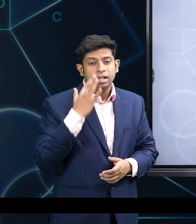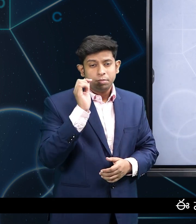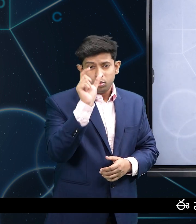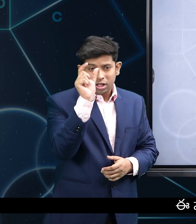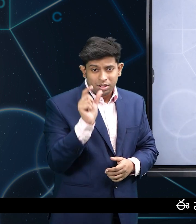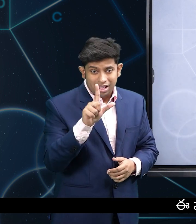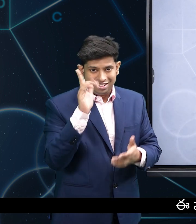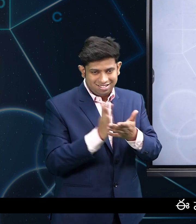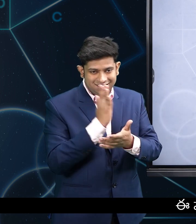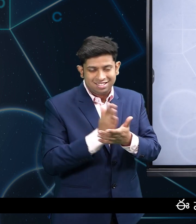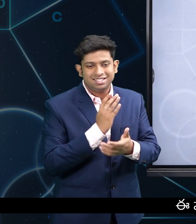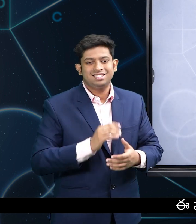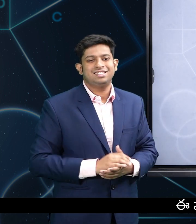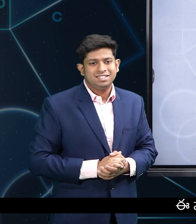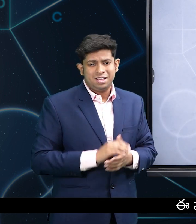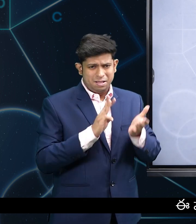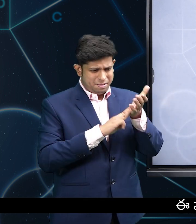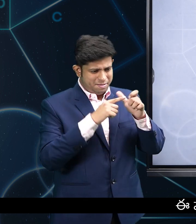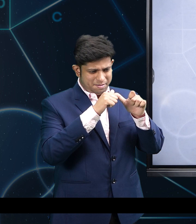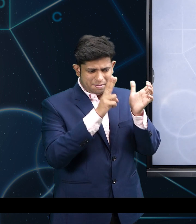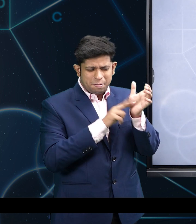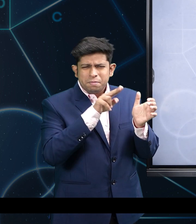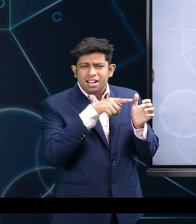ఈ పాఠం నుండి కీలక పదాలు: అర్థం,